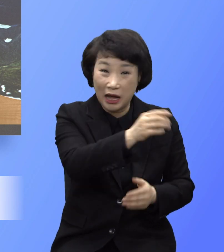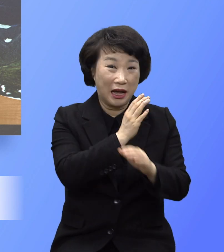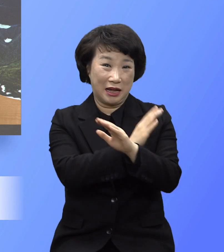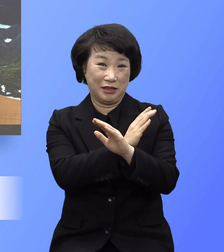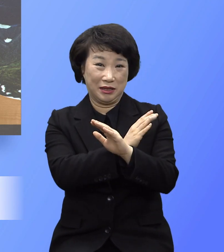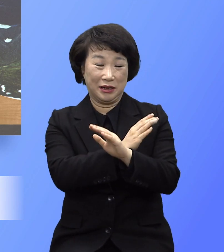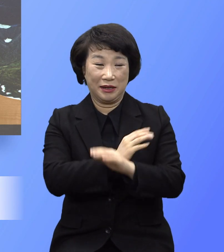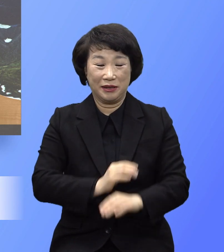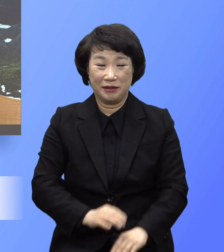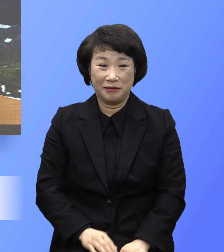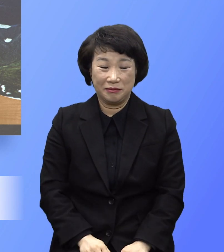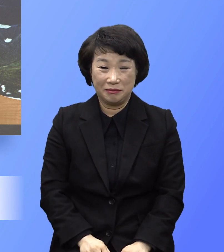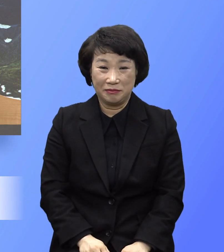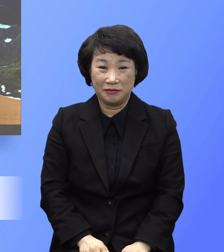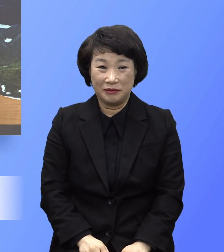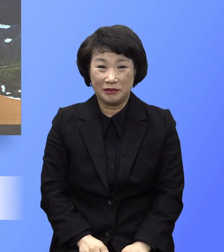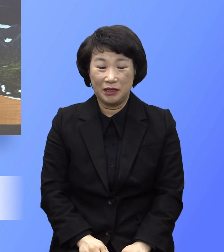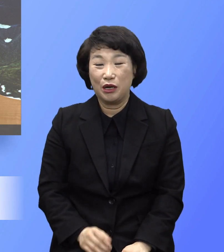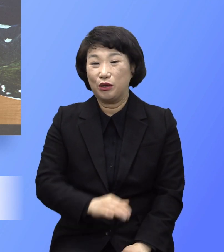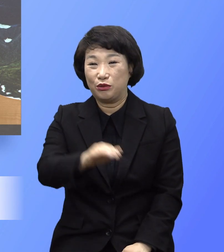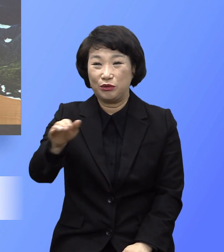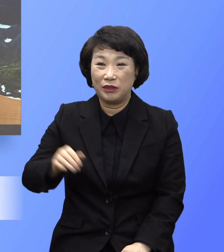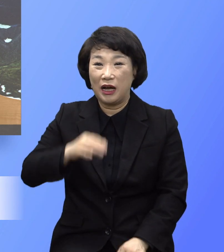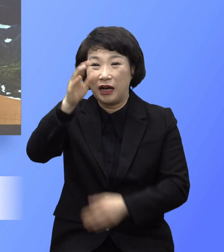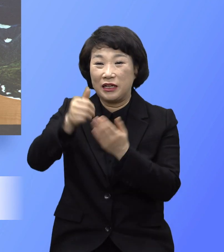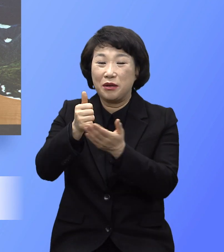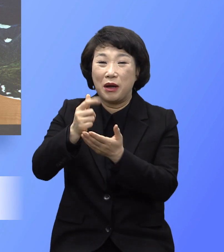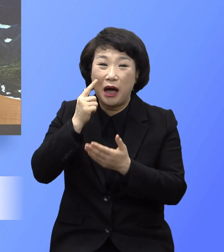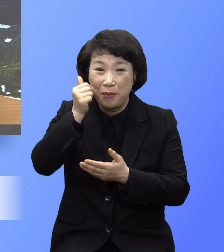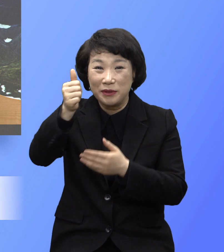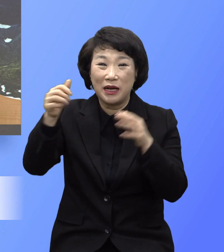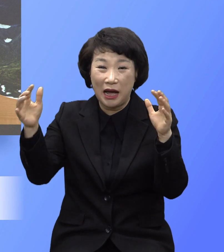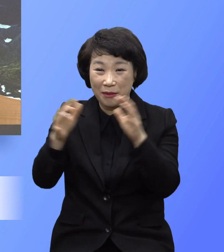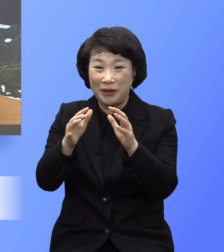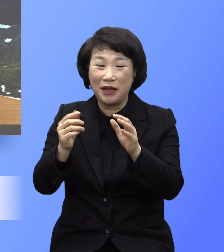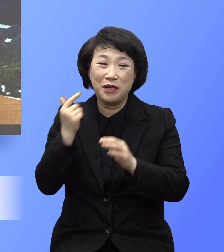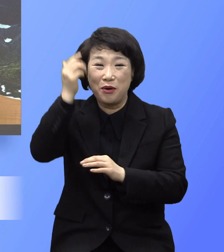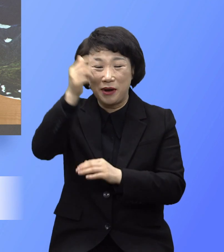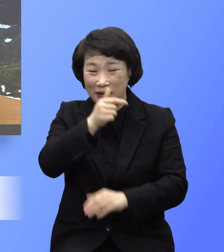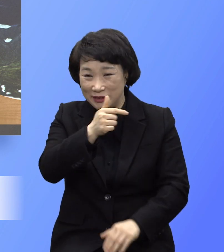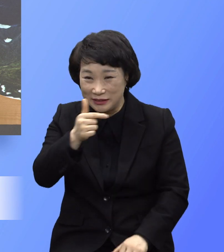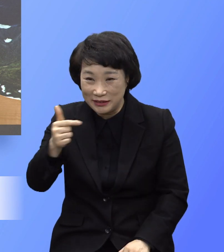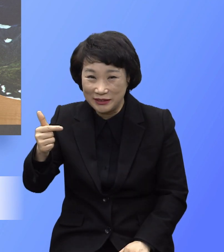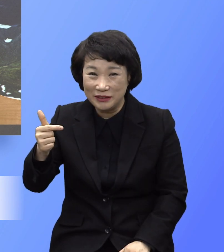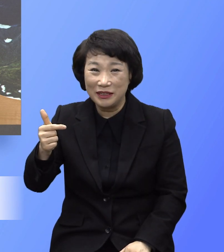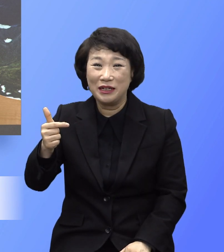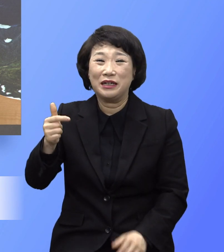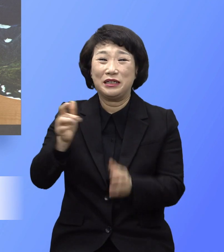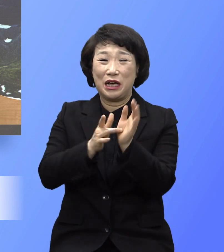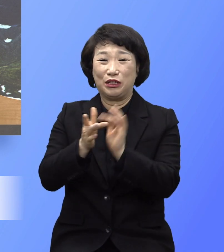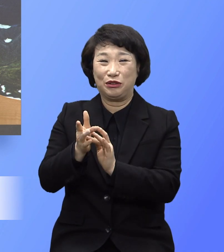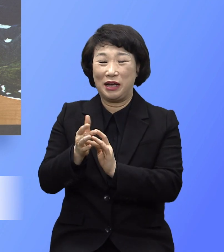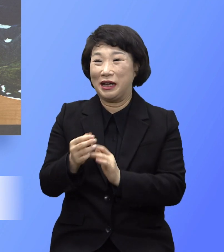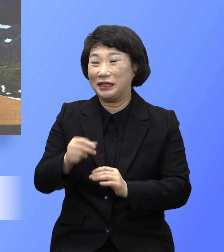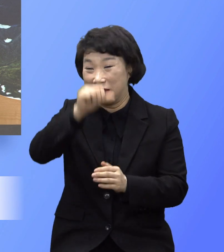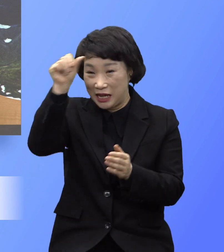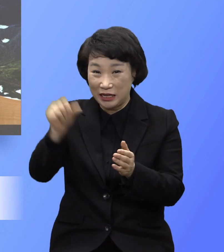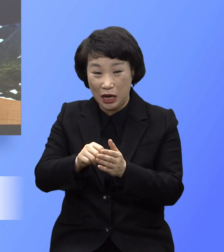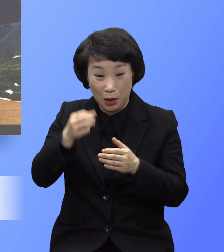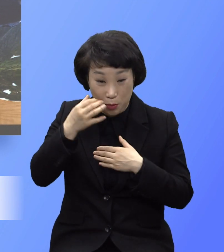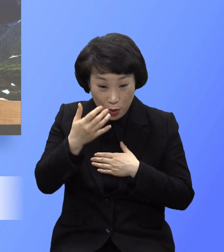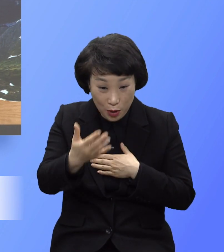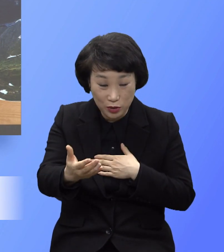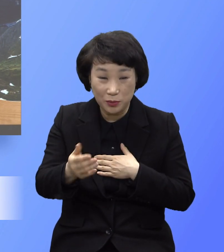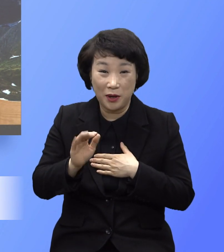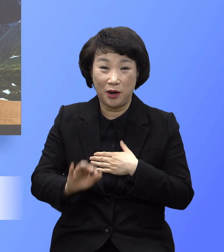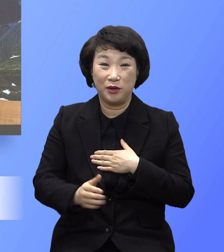안 될 것이며 우리는 하나님 아버지와 더러 영광스러운 예수의 생애를